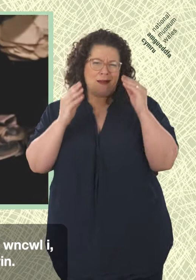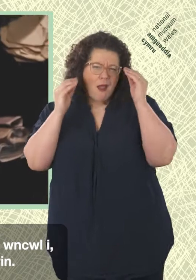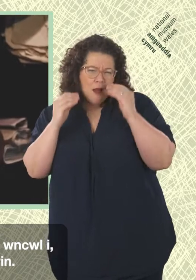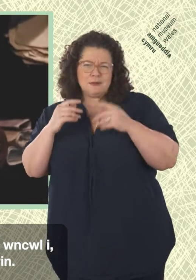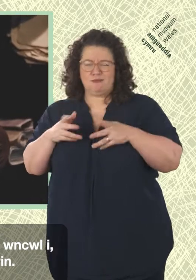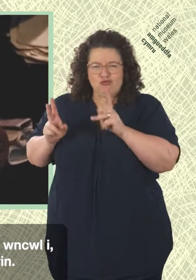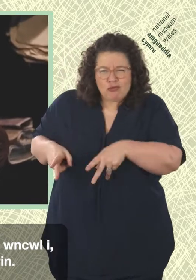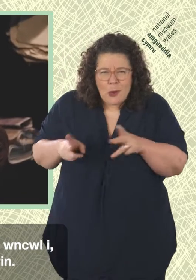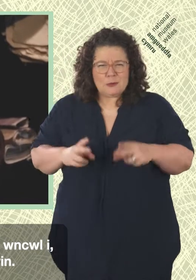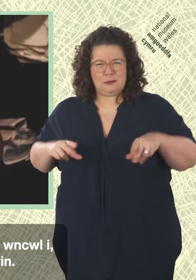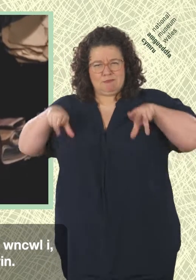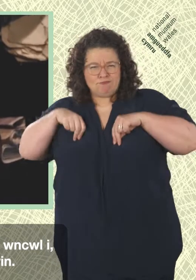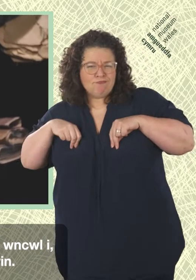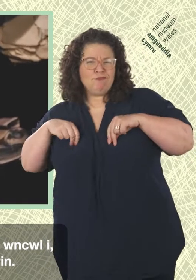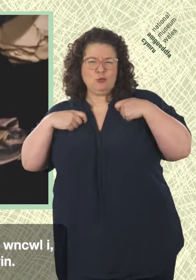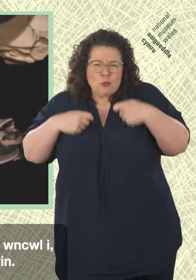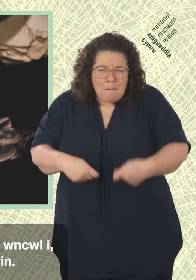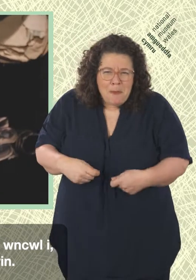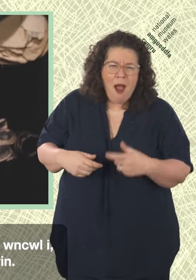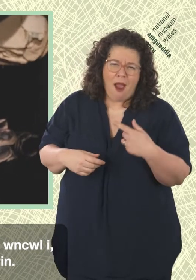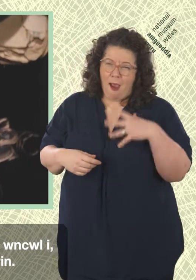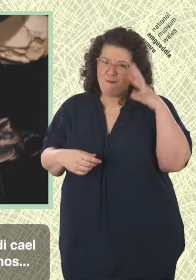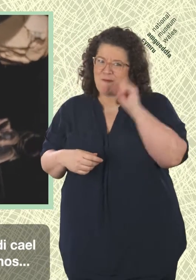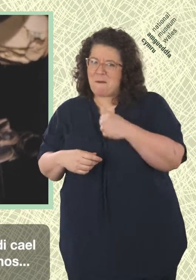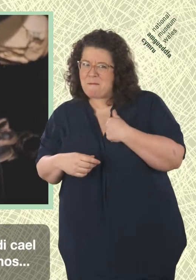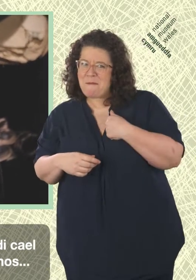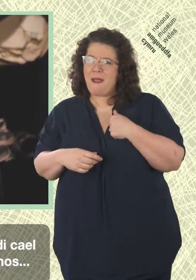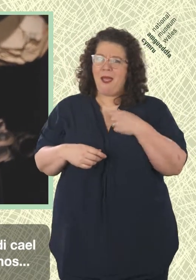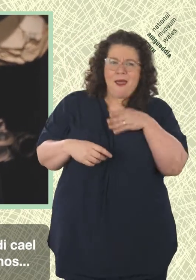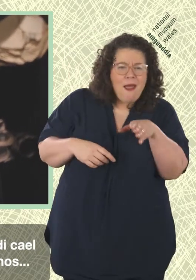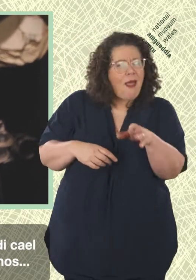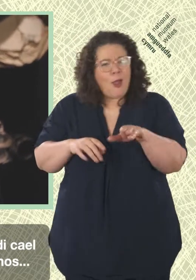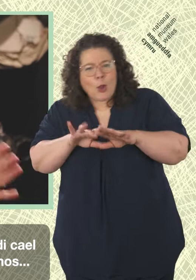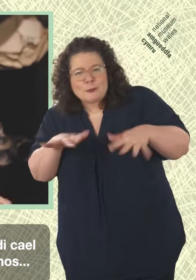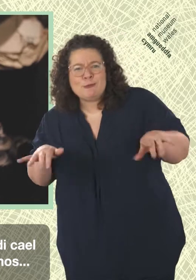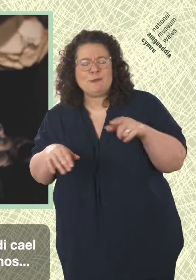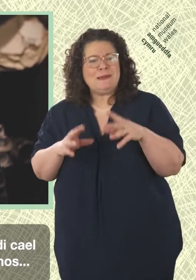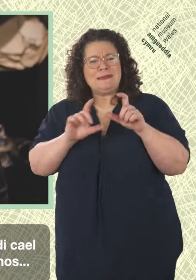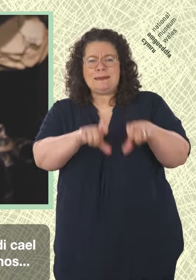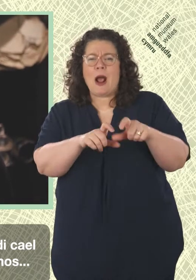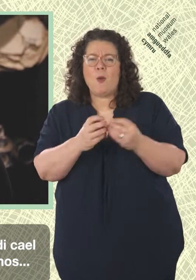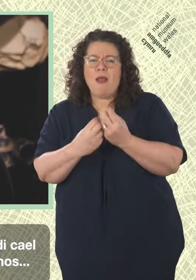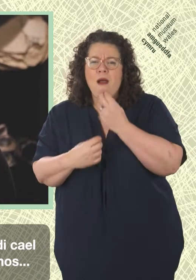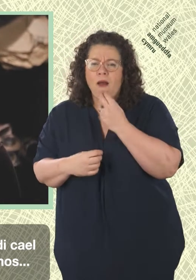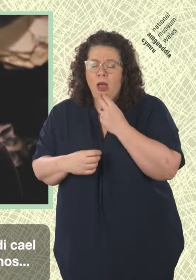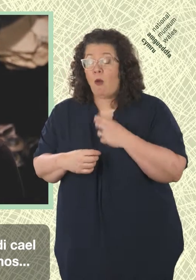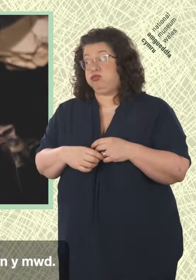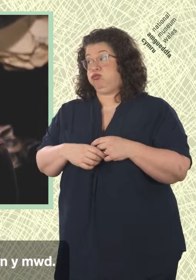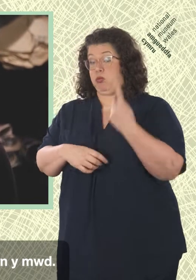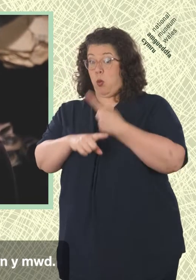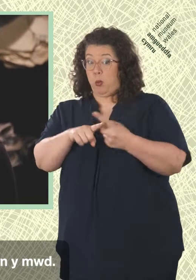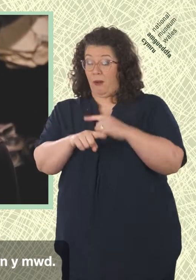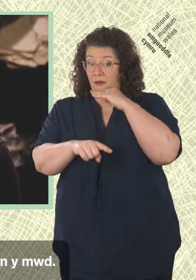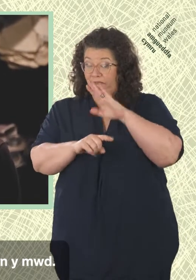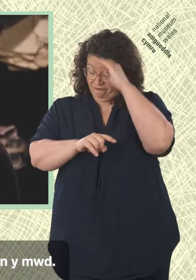lawr yn aros dyn nwncl hi, lawr yn y gorllewin. Dwi'n cofio, o'n i wedi cael digon ar ôl o'r wythnos